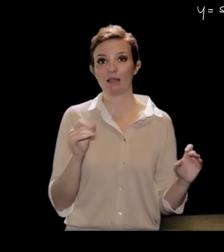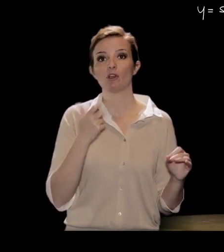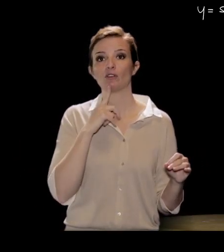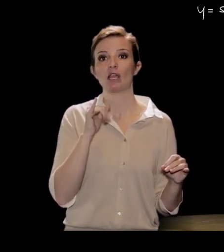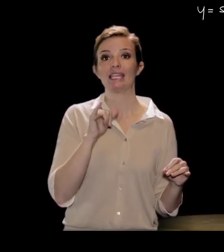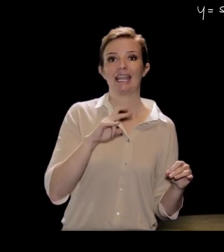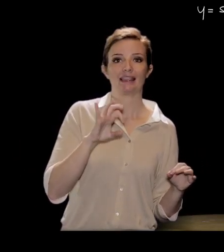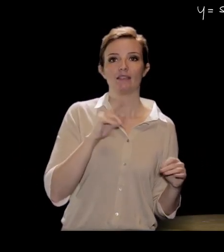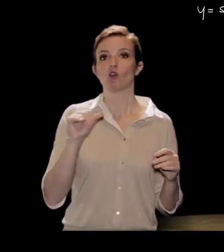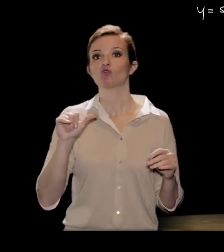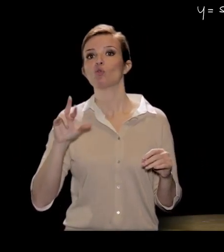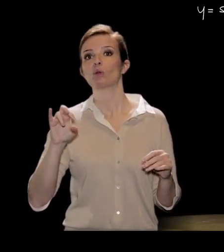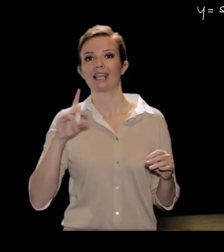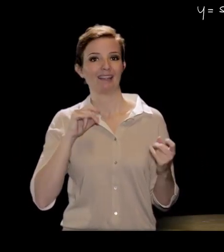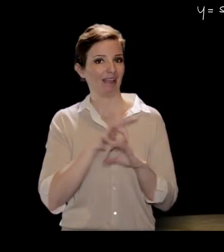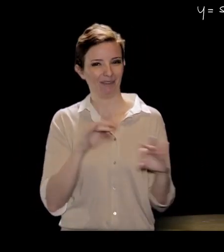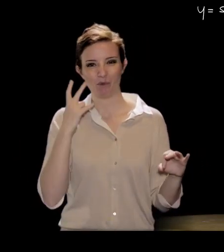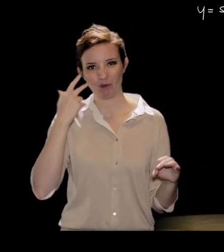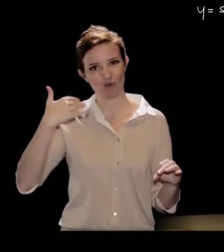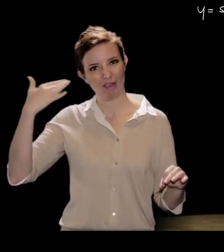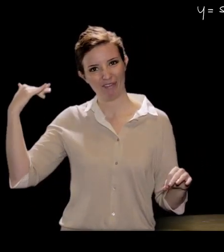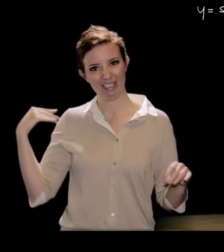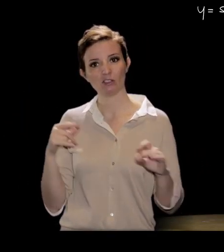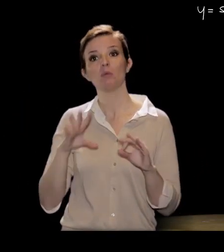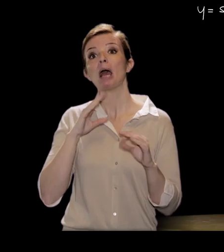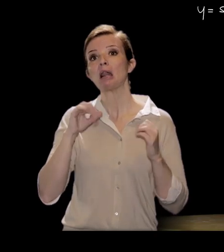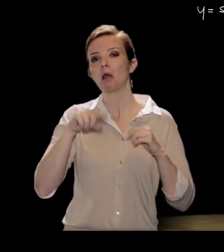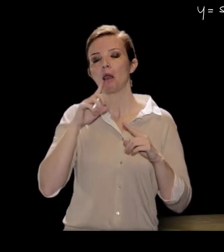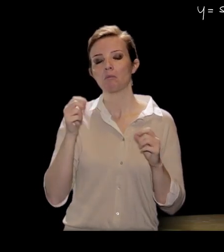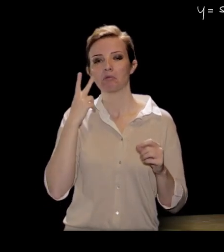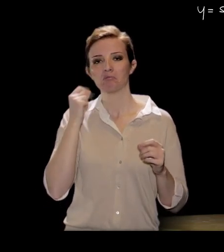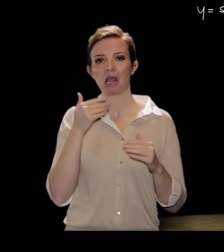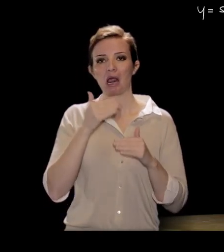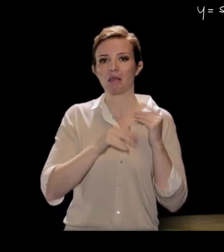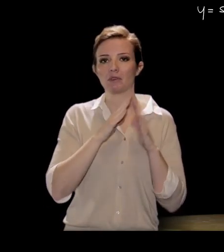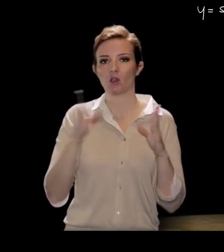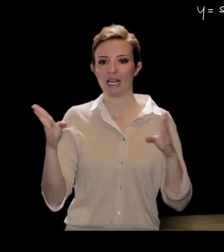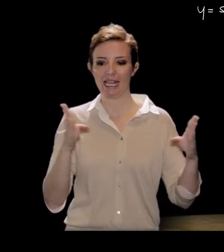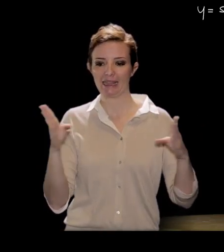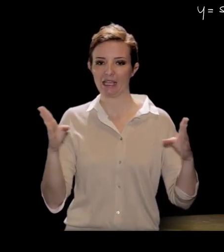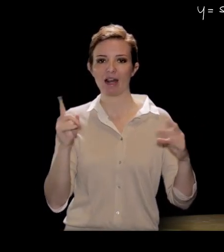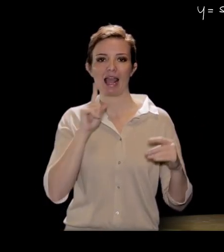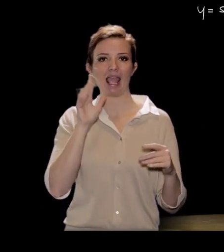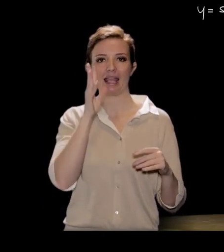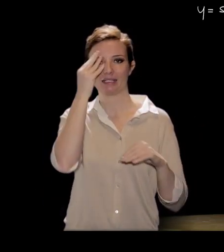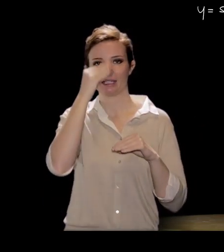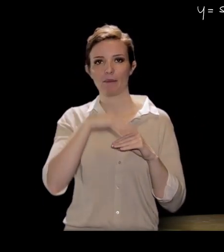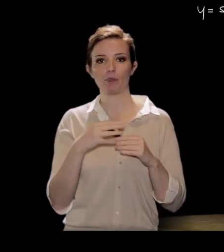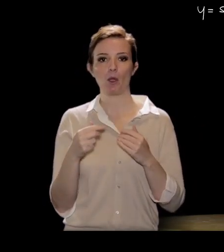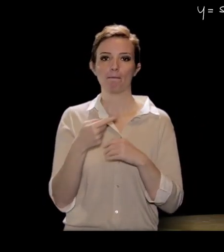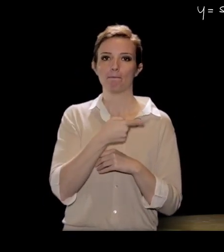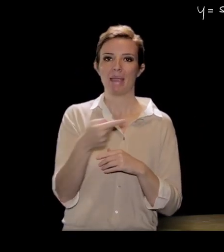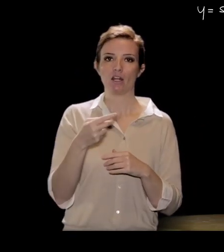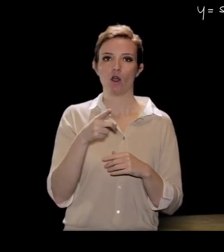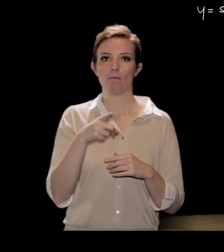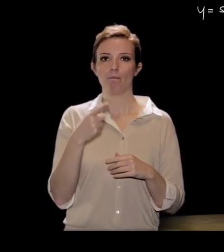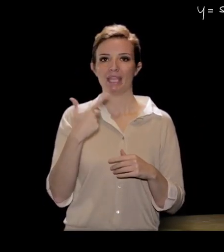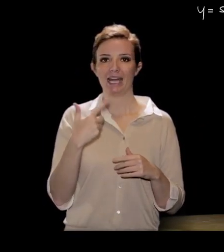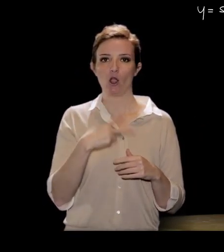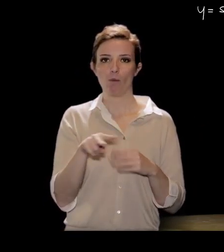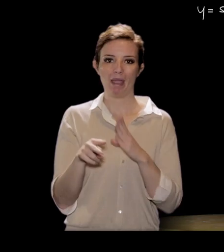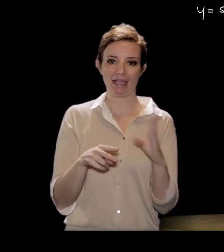Però possiamo pensare di limitare questa funzione a un intervallo, per esempio l'intervallo che va da meno pi greco mezzi a pi greco mezzi